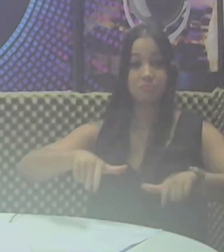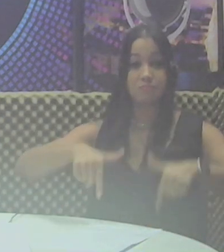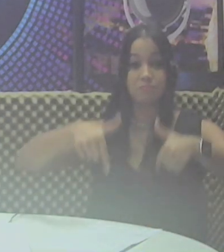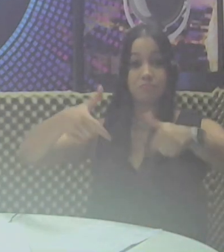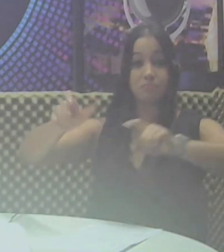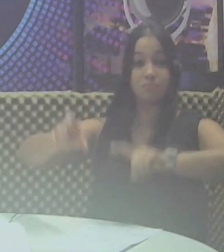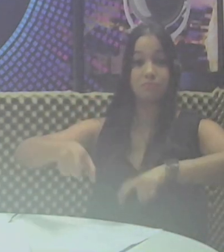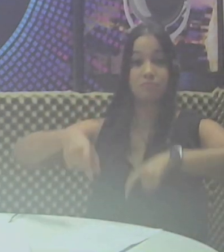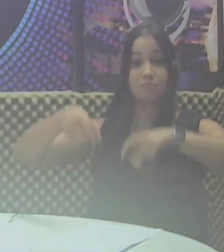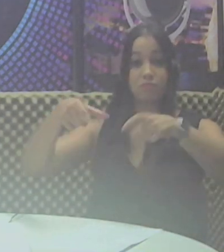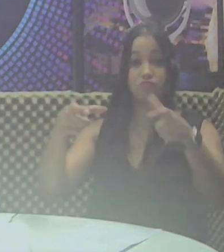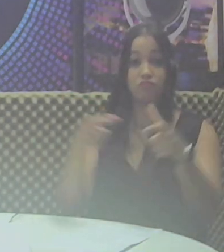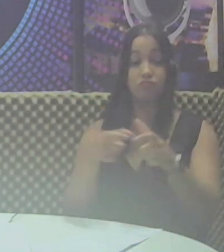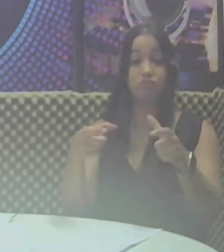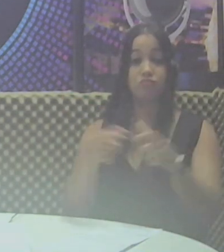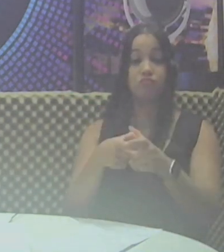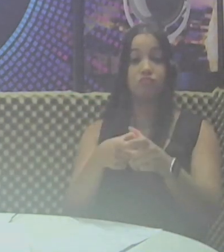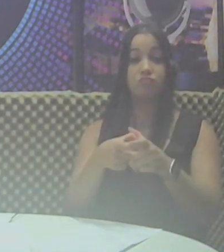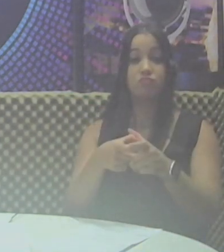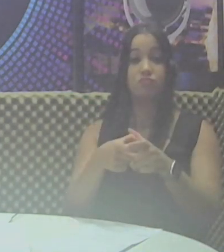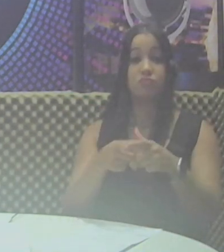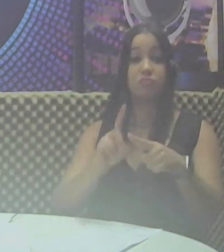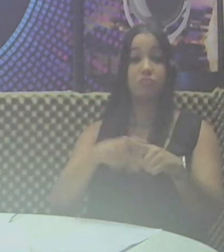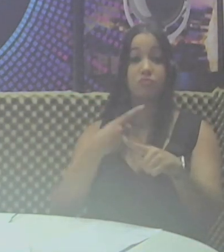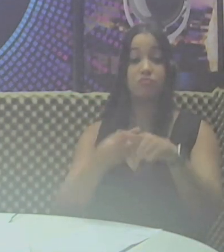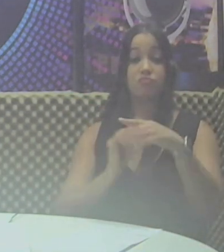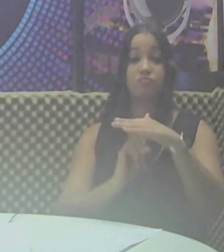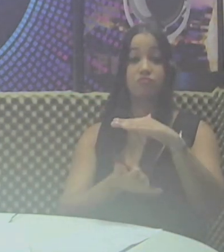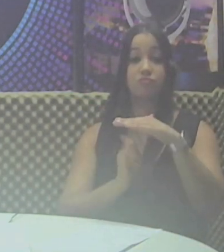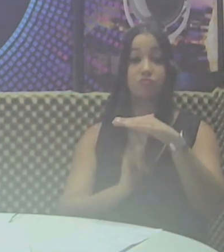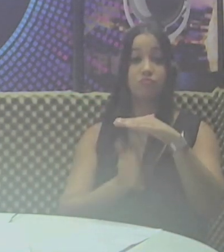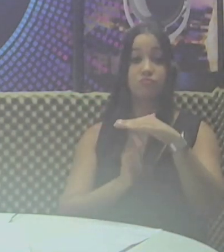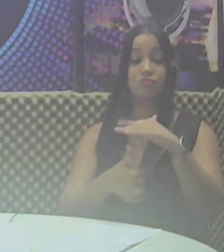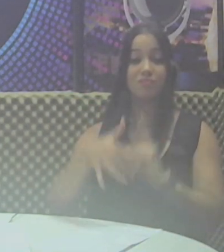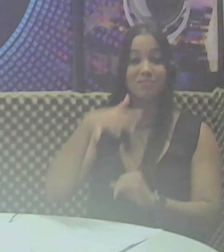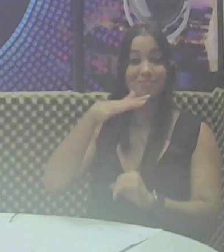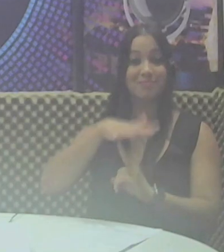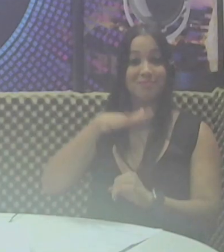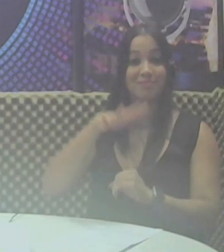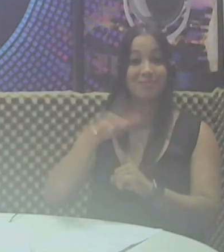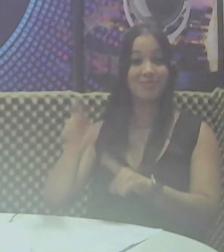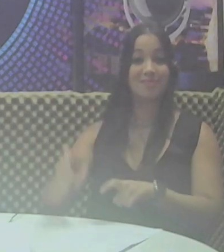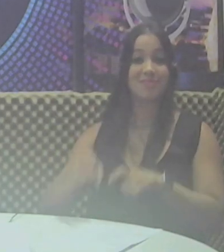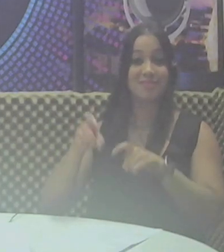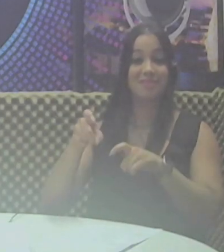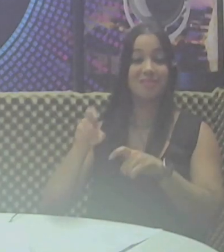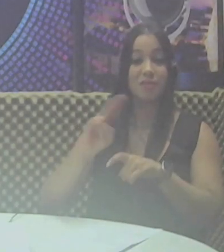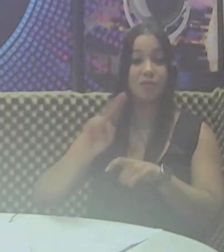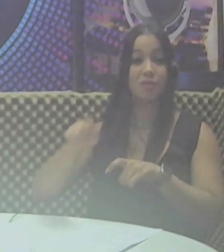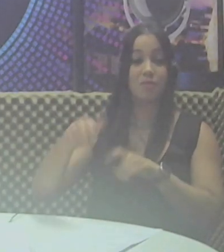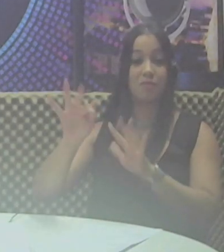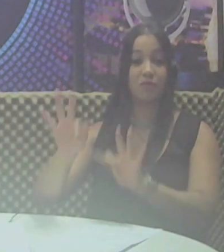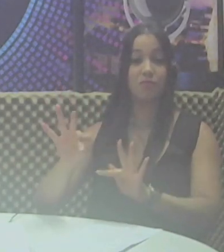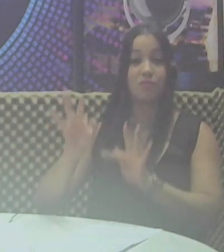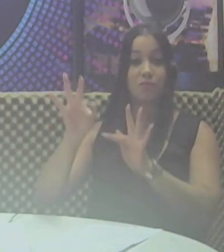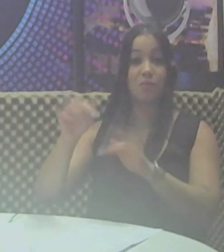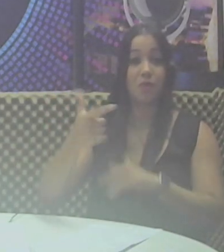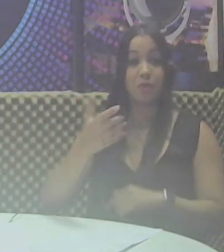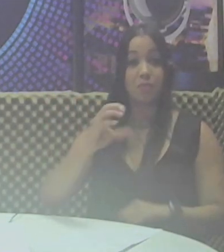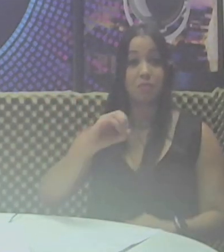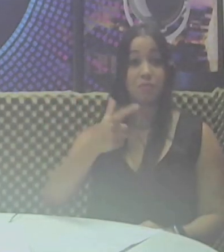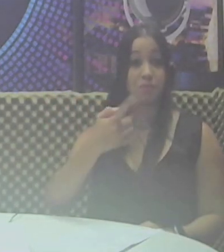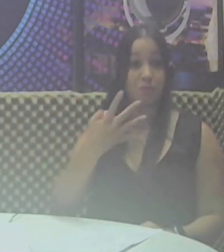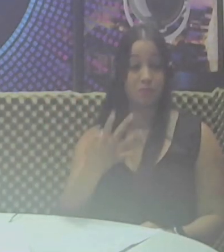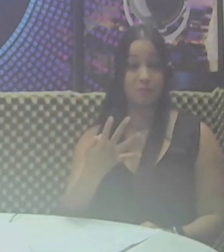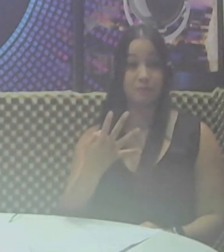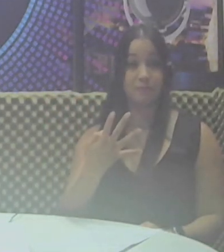porte e startups participem da Feira do Agronegócio Mineiro, FEMEC 2024. Os